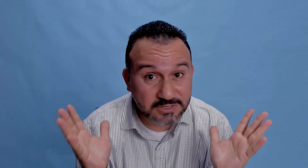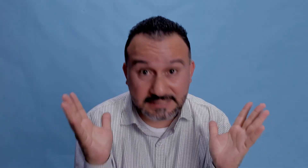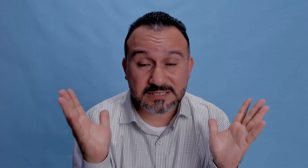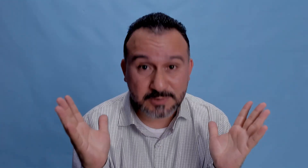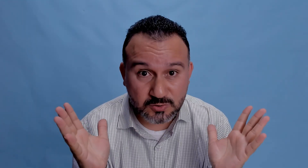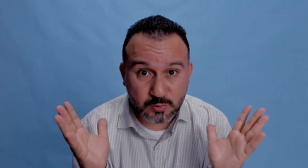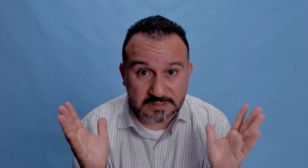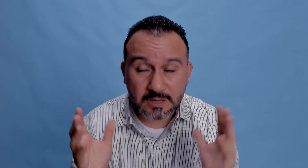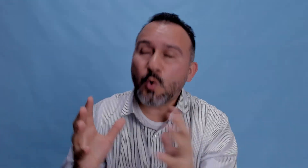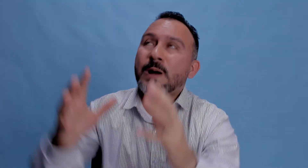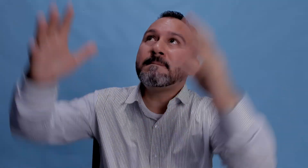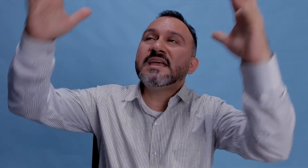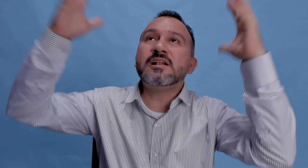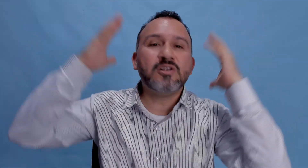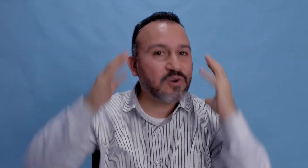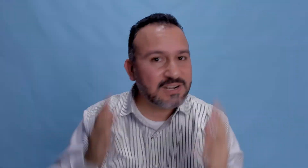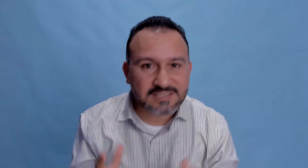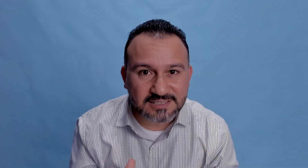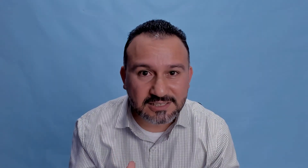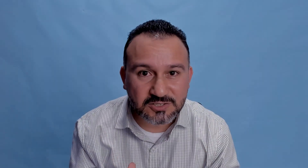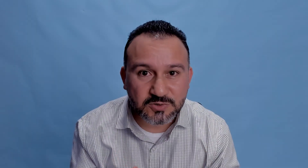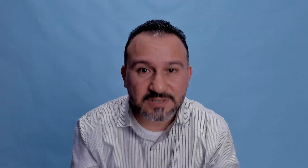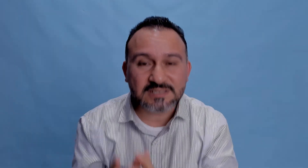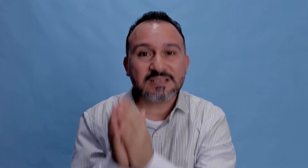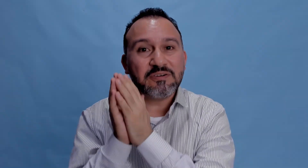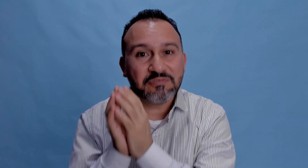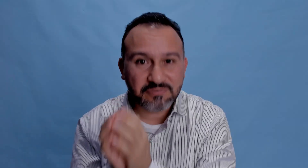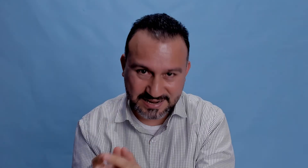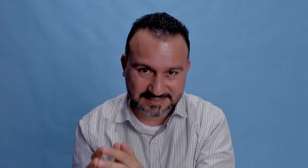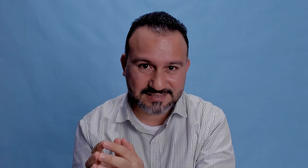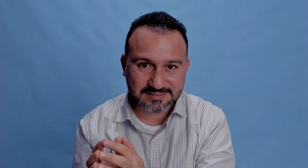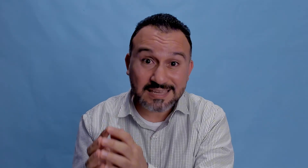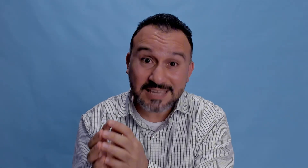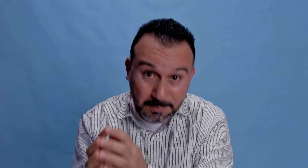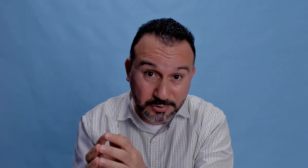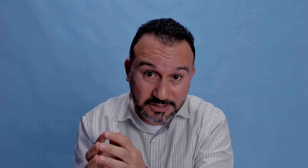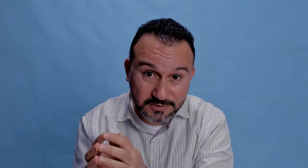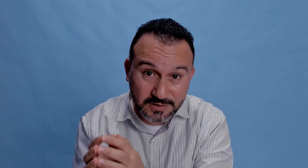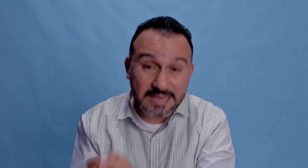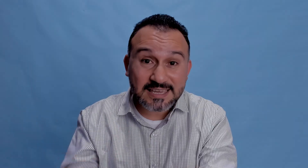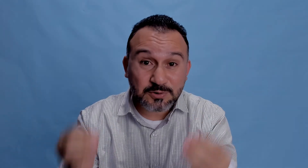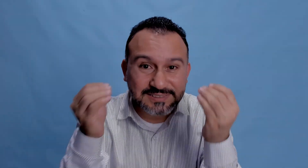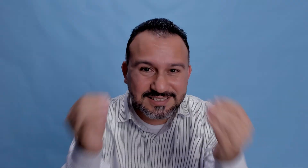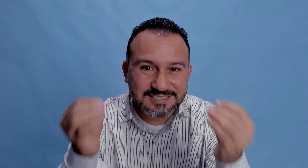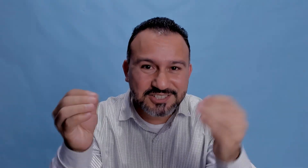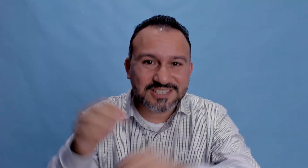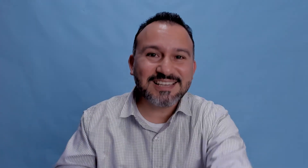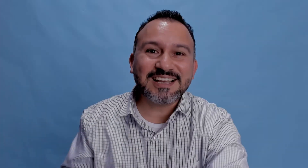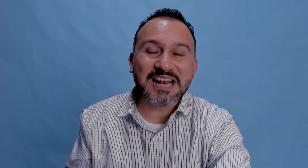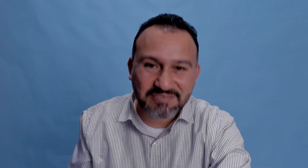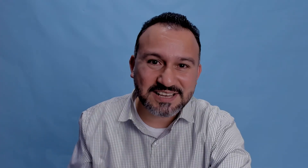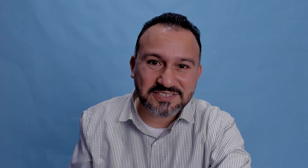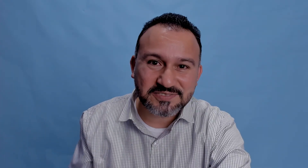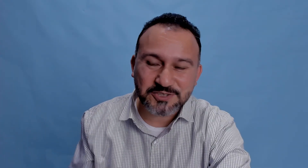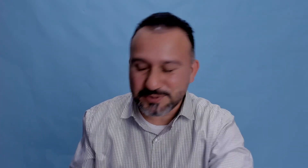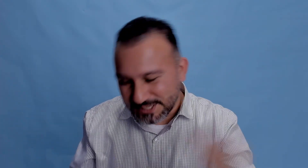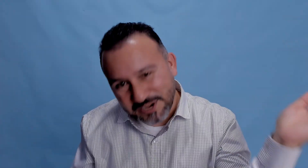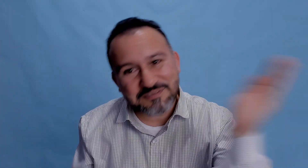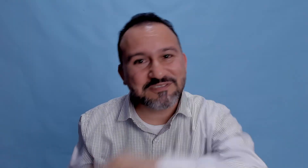das pessoas, com a melhor das intenções, faz. E é por isso que eu decidi gravar esse vídeo. Então, vem